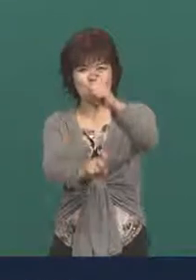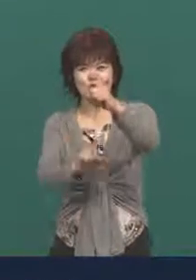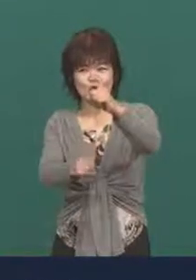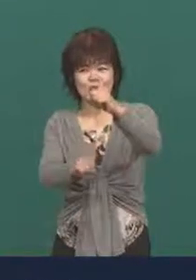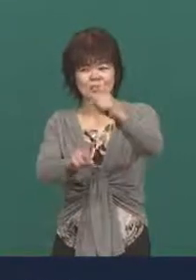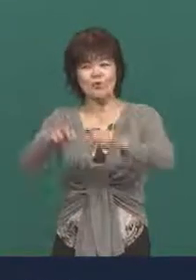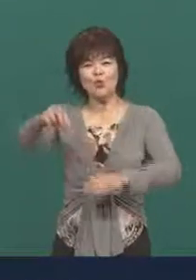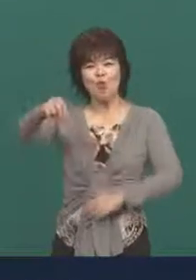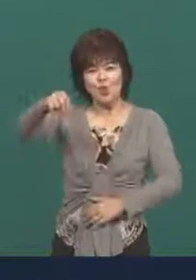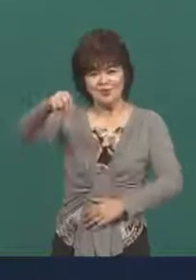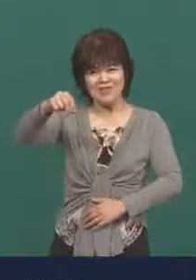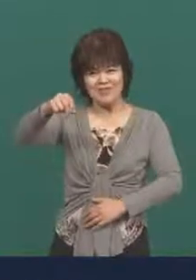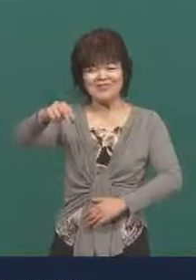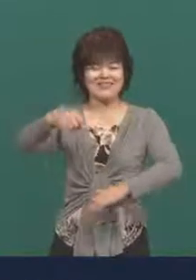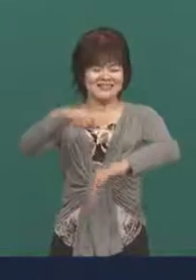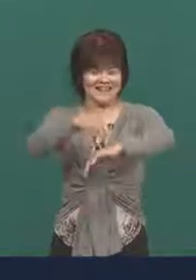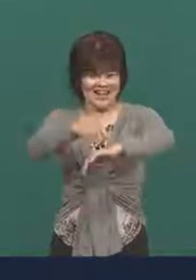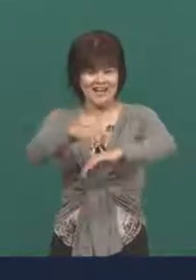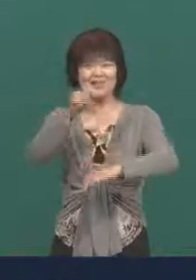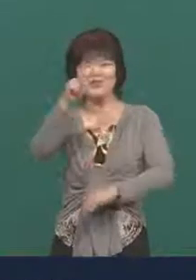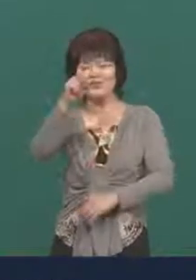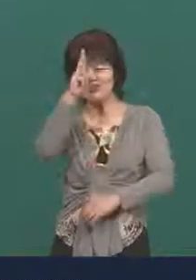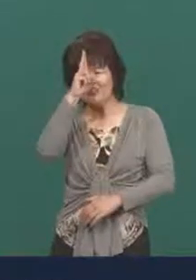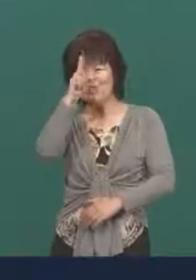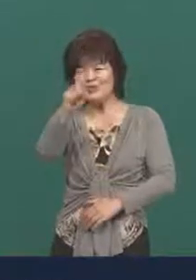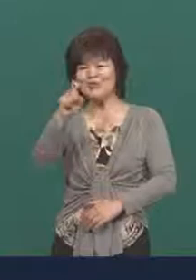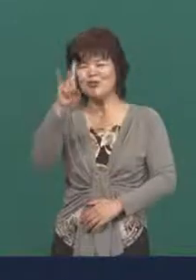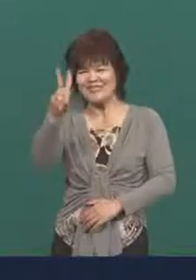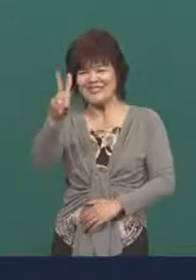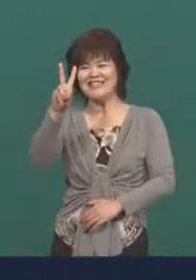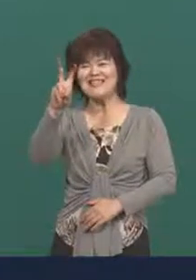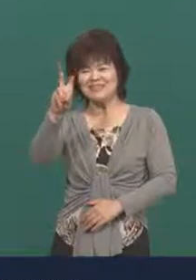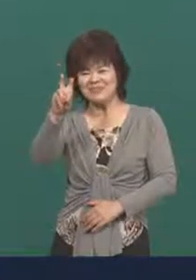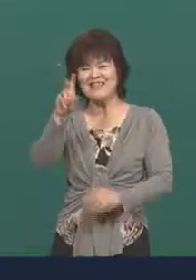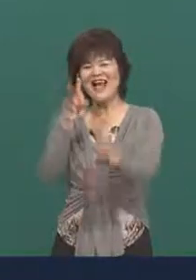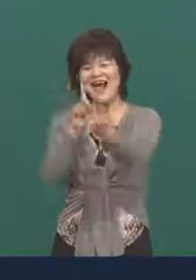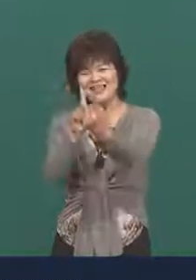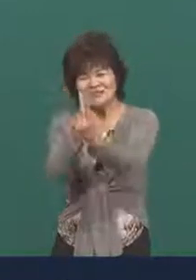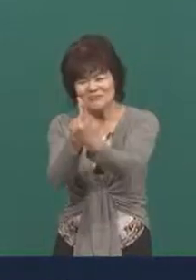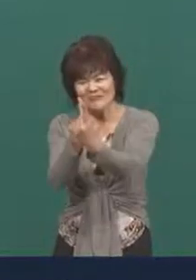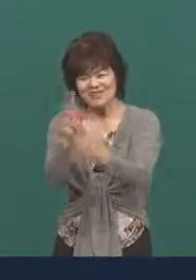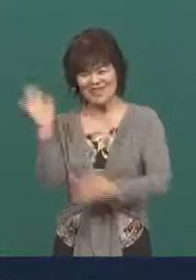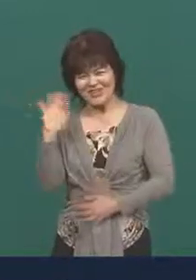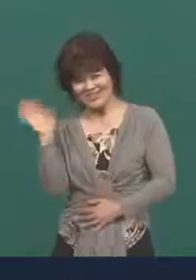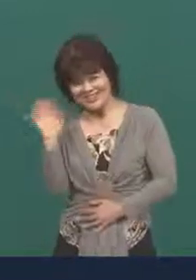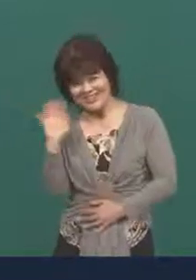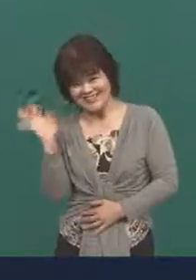回10月11日土曜日、昼12時20分にお会いしましょう。